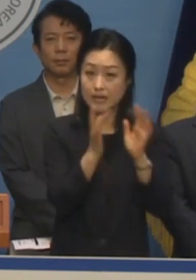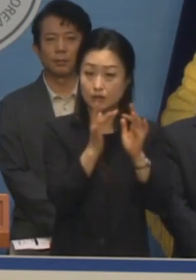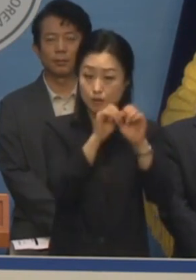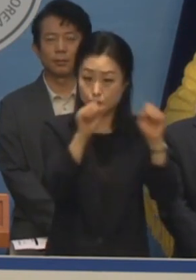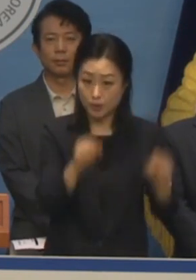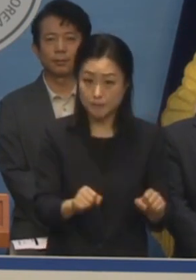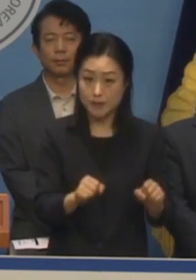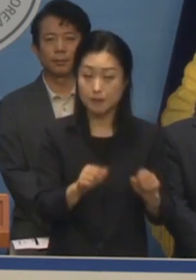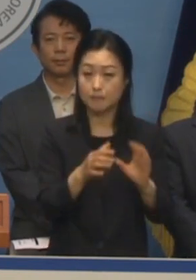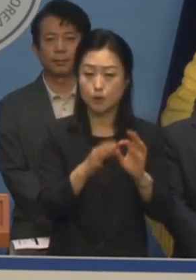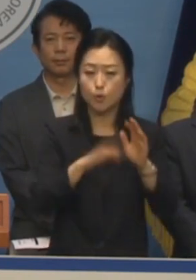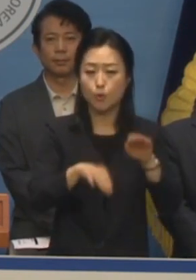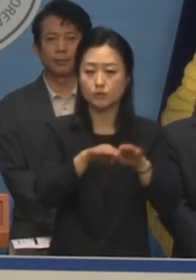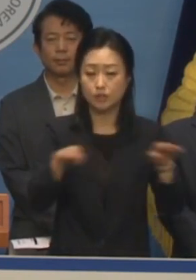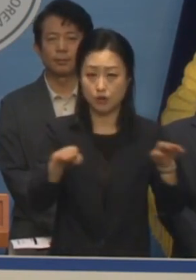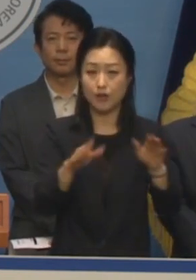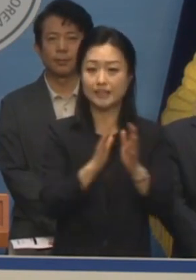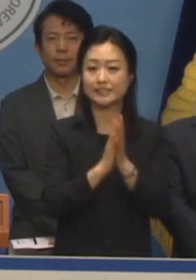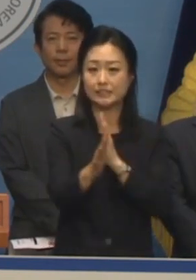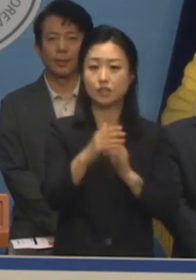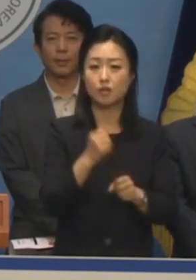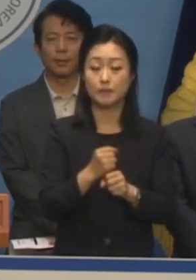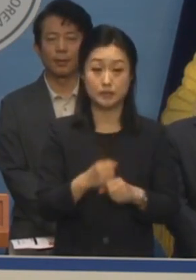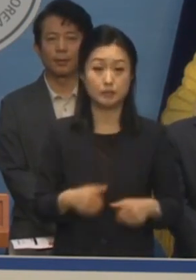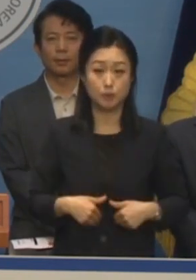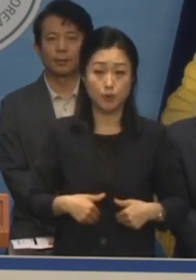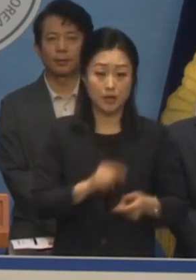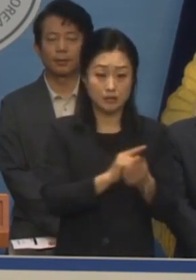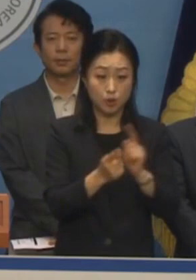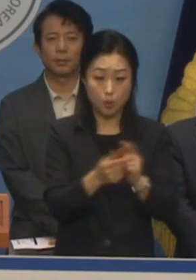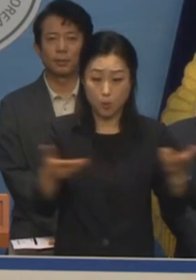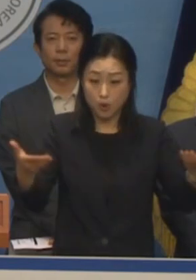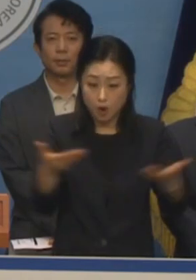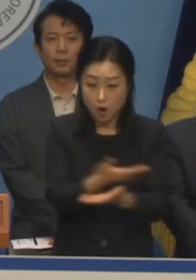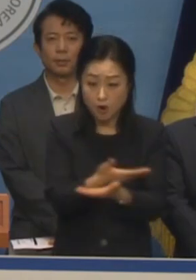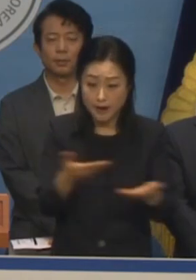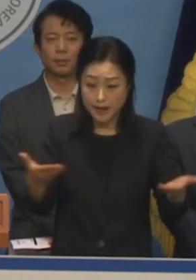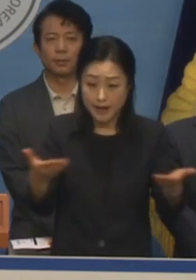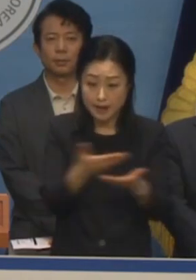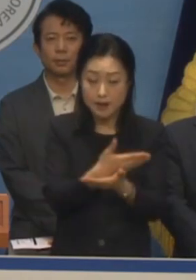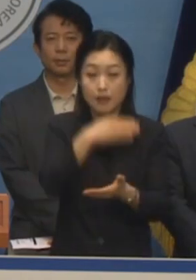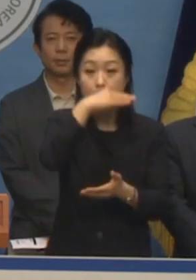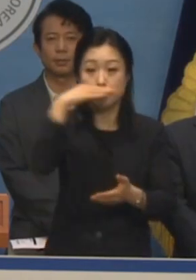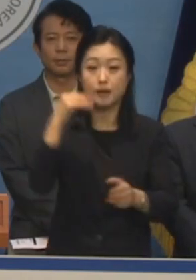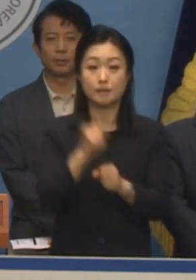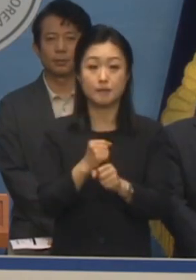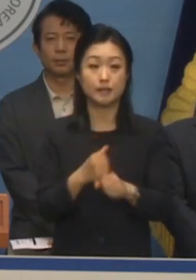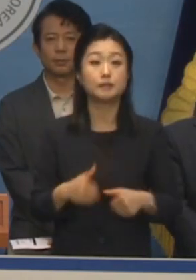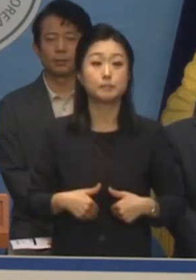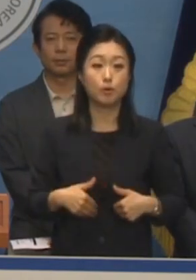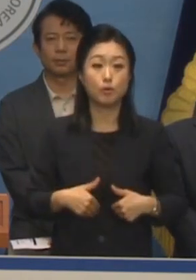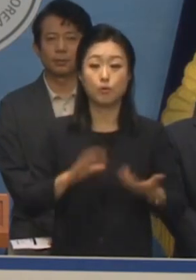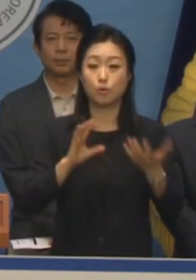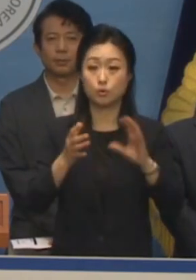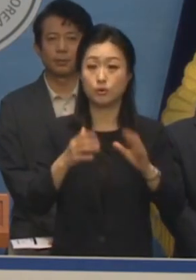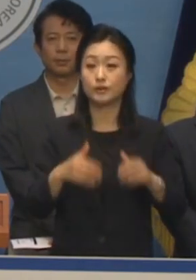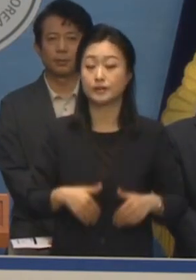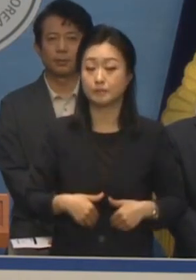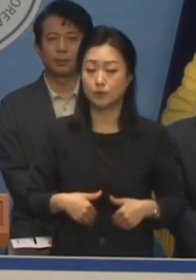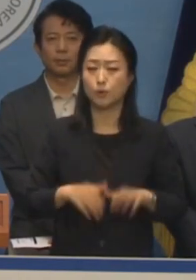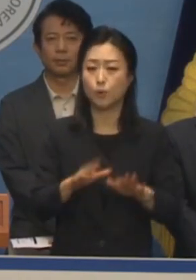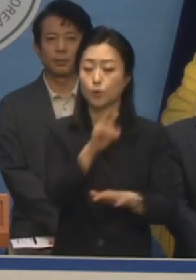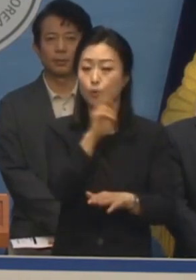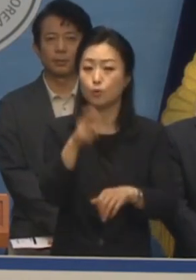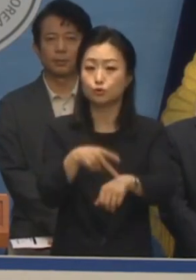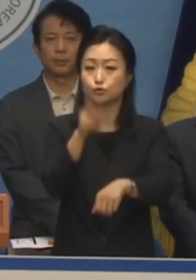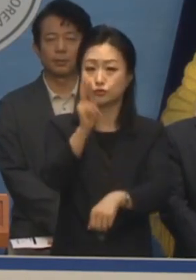사업자 관계에서 공정한 질서, 온라인 플랫폼에 관한 서로 거래 질서를 좀 개선하는 것, 이런 것들이 현재 다양한 논의 과정에서 진행되고 있습니다. 오늘